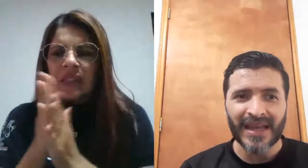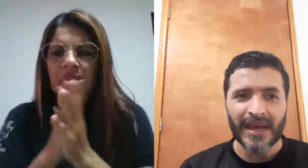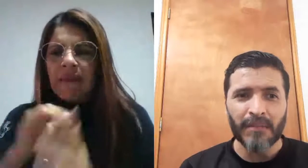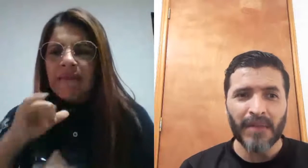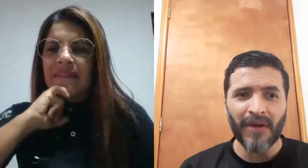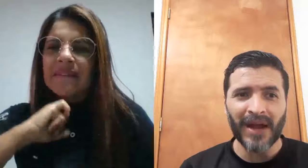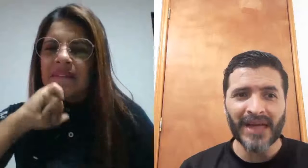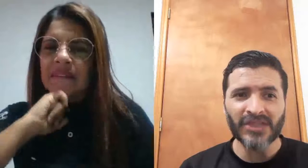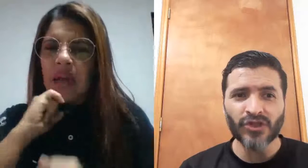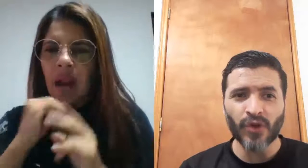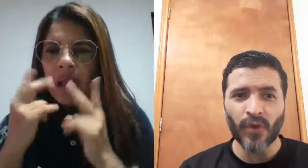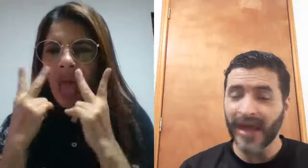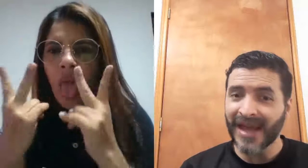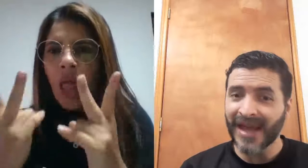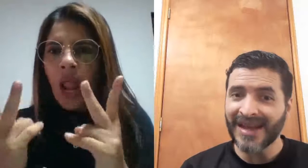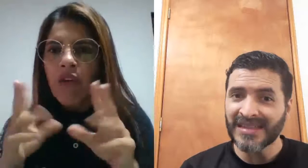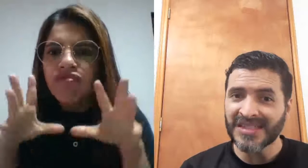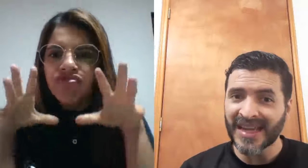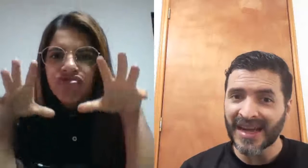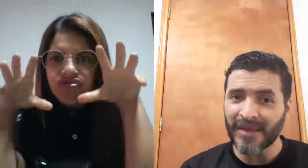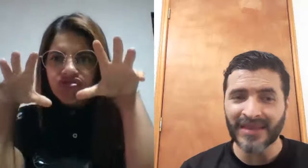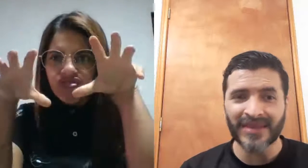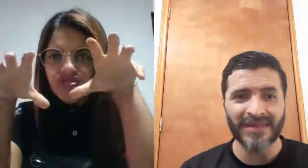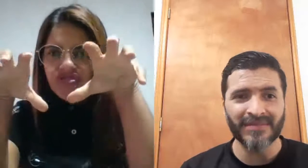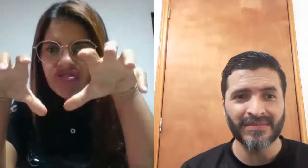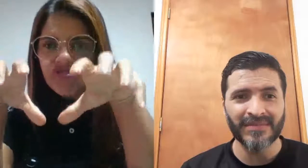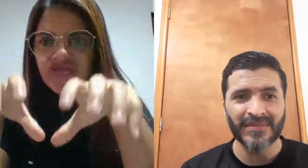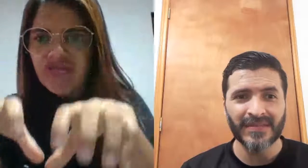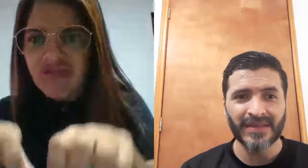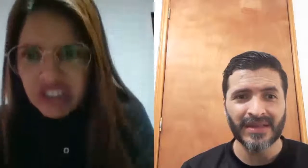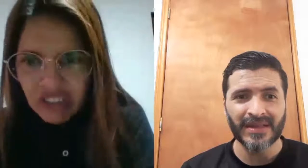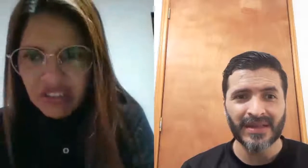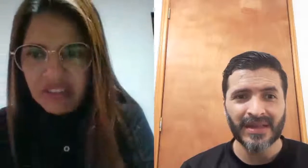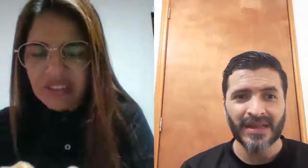carne, me abalanzo sobre él ciegamente.